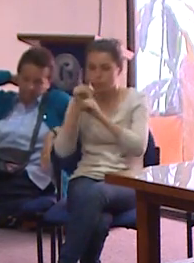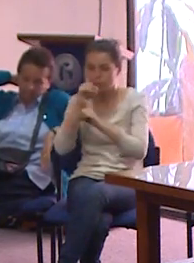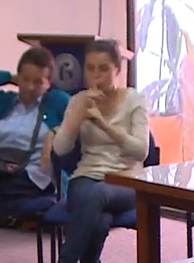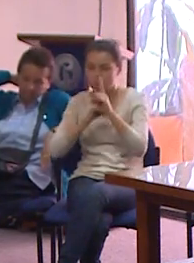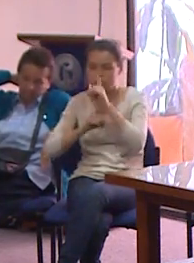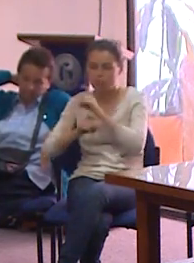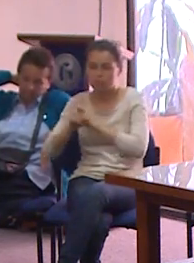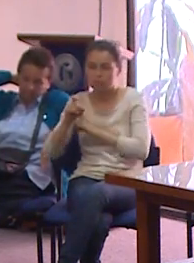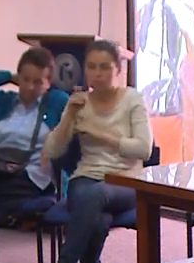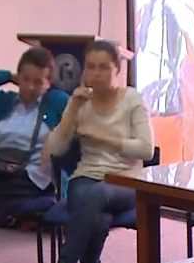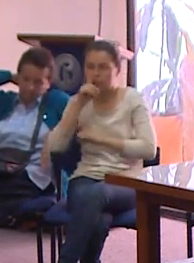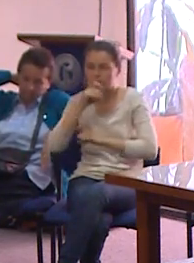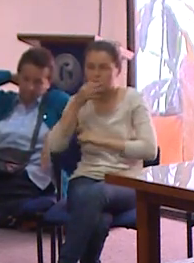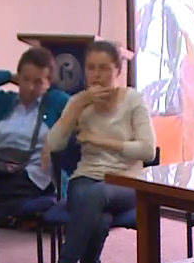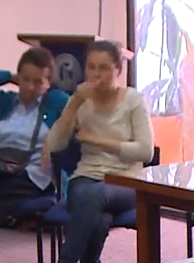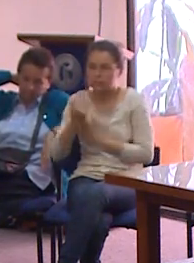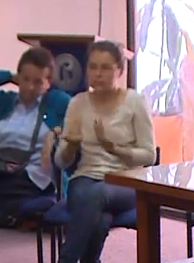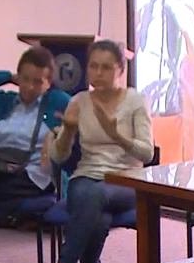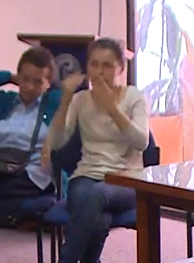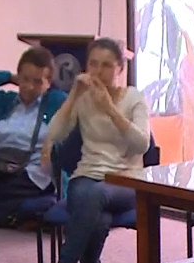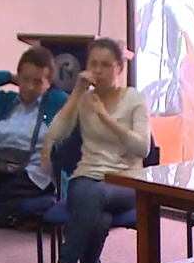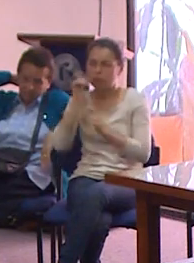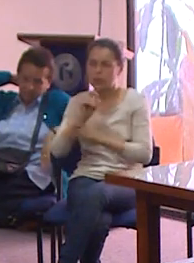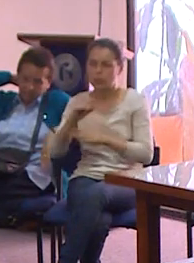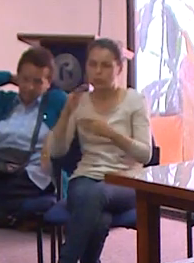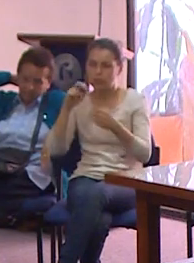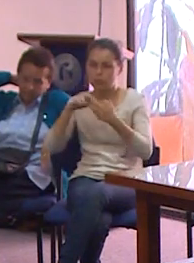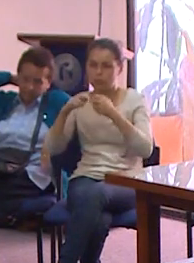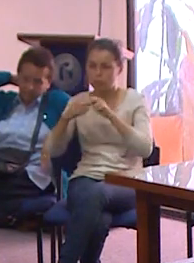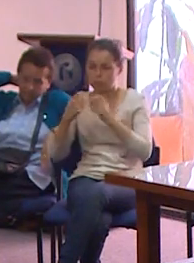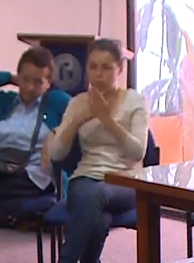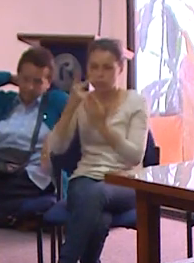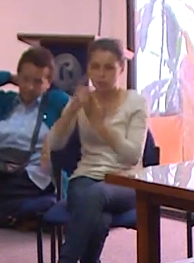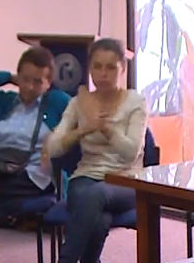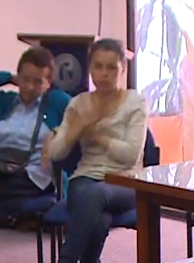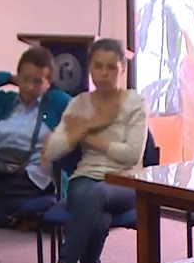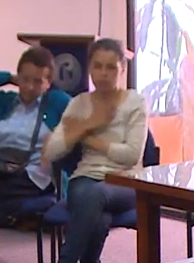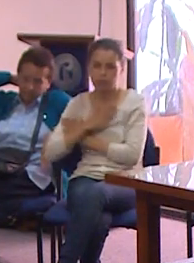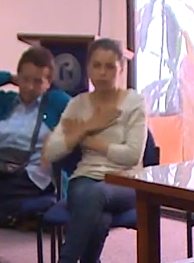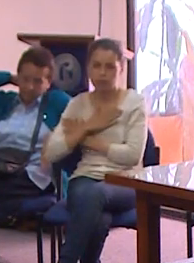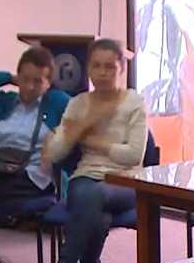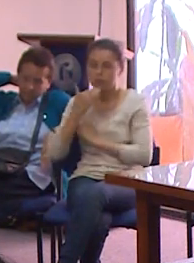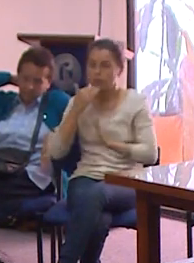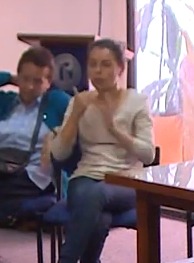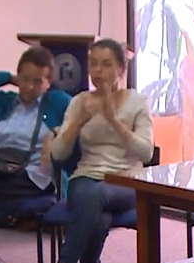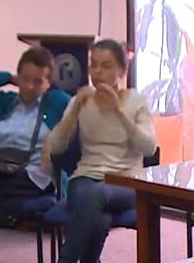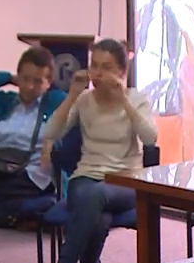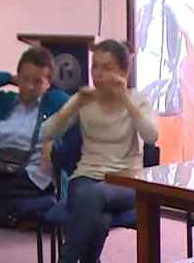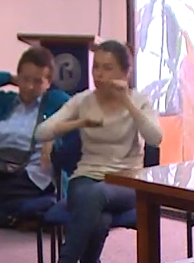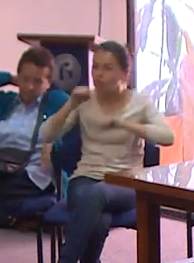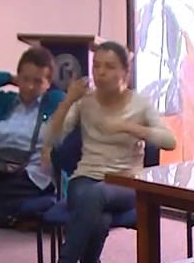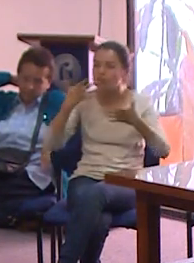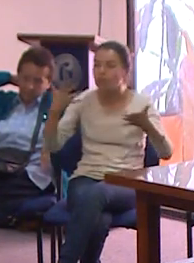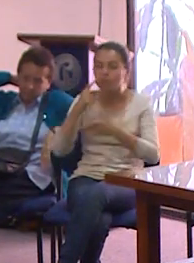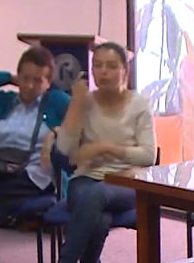proyecto. Entonces, para mí quisiera saber cómo hago para leer lo que son trabajos de